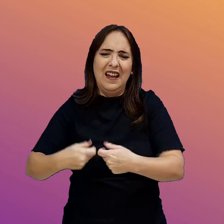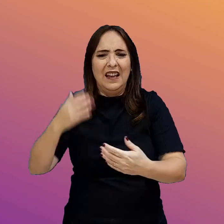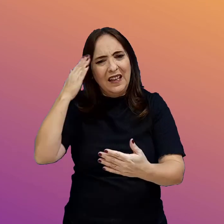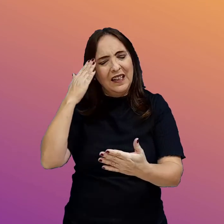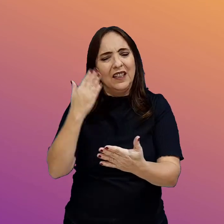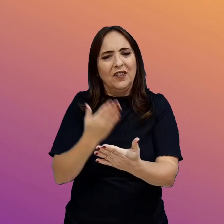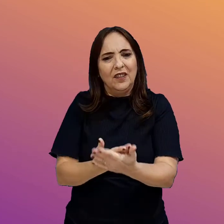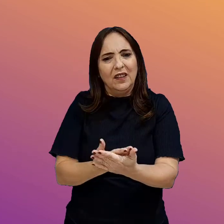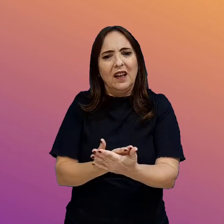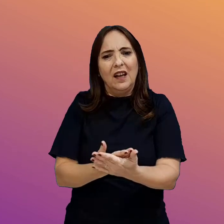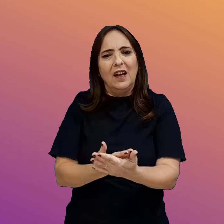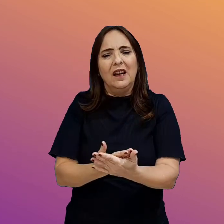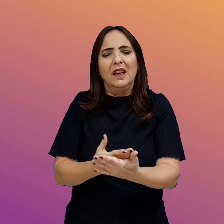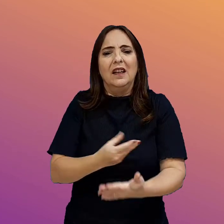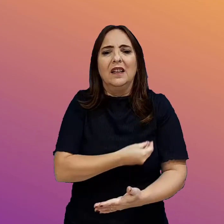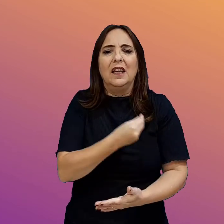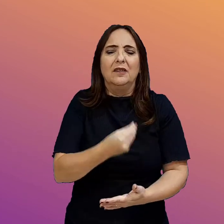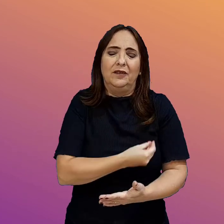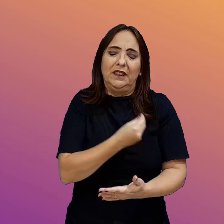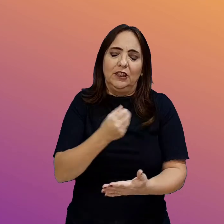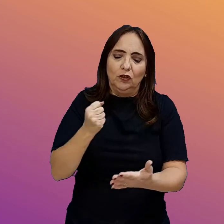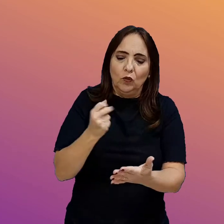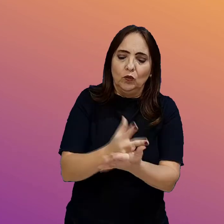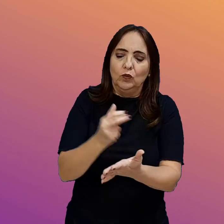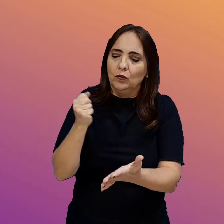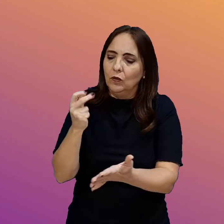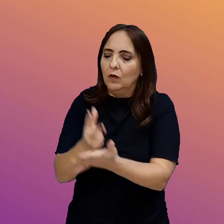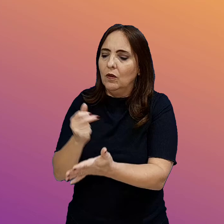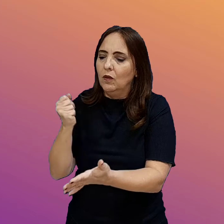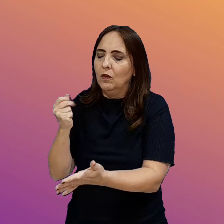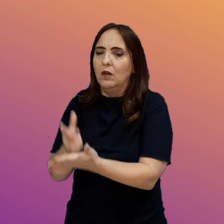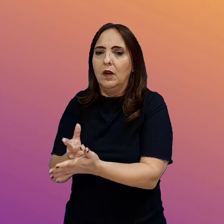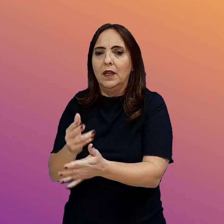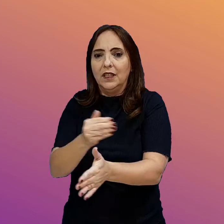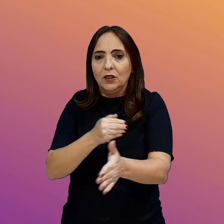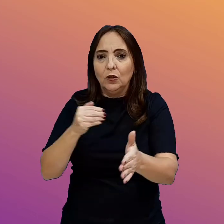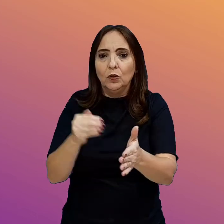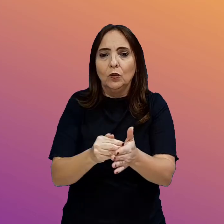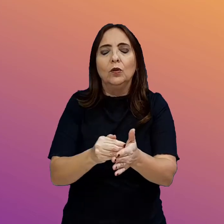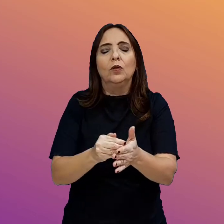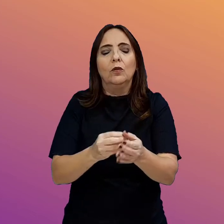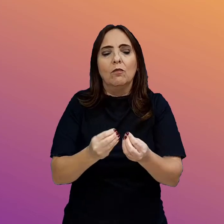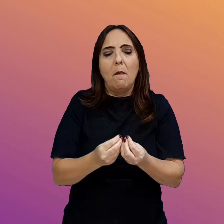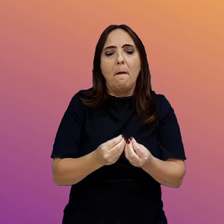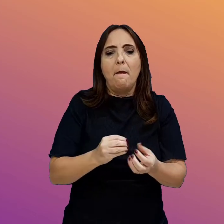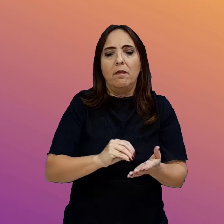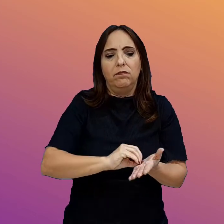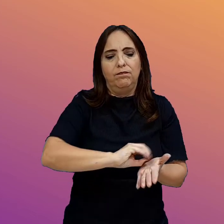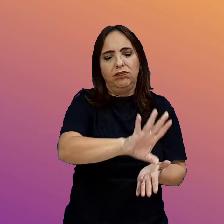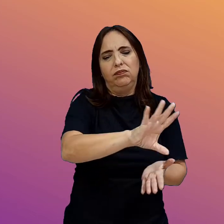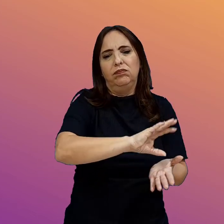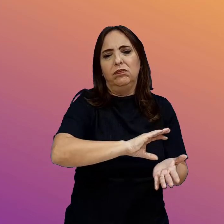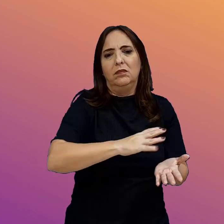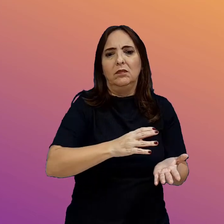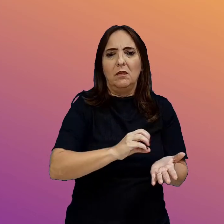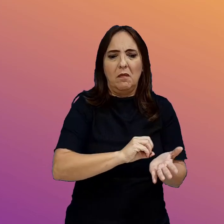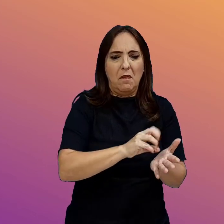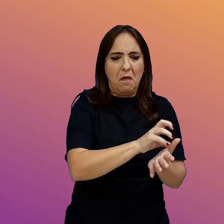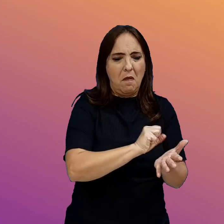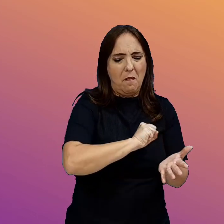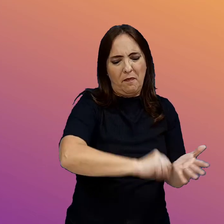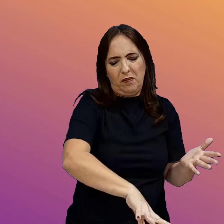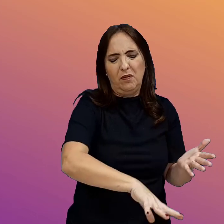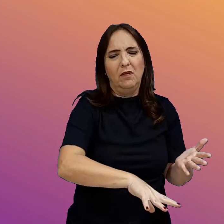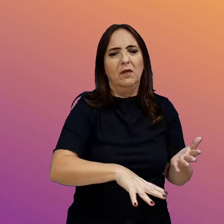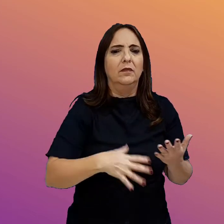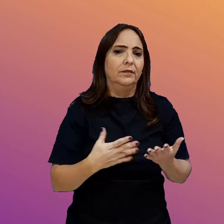nessa coisa de uma vida de consumo e de descartável. Então, isso não dá sentido. A gente não